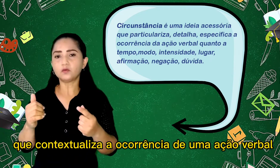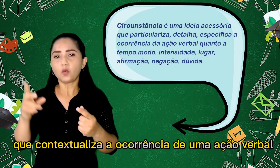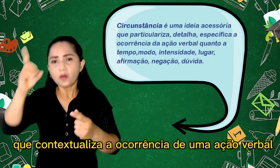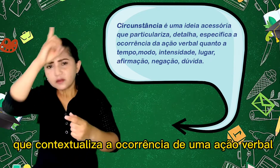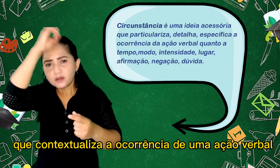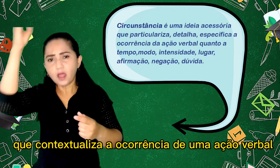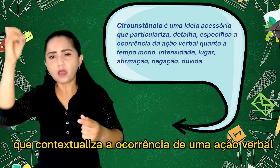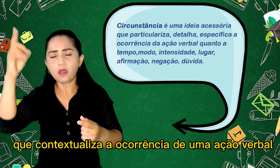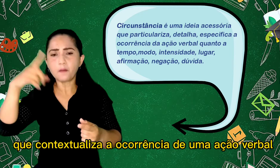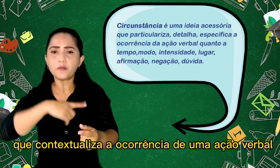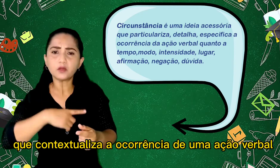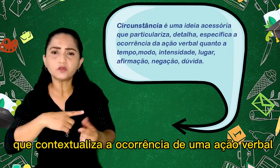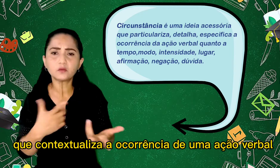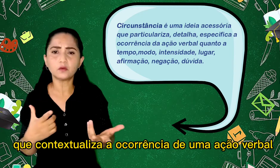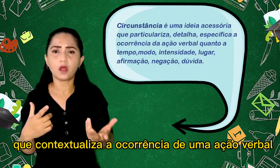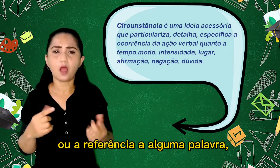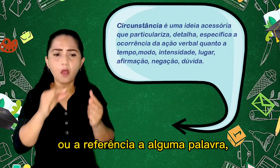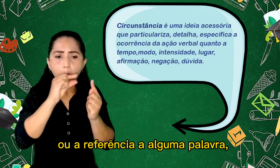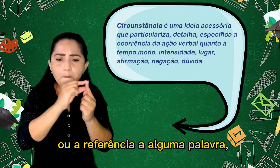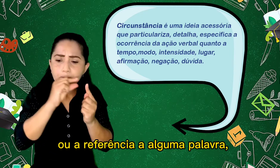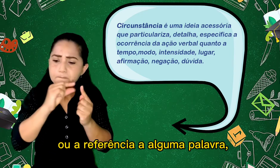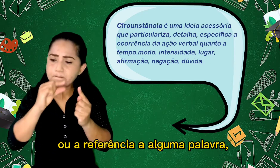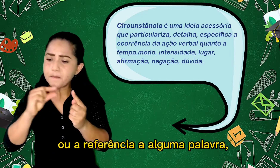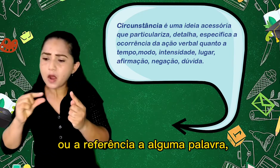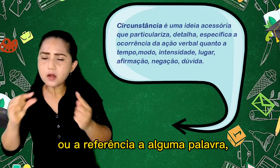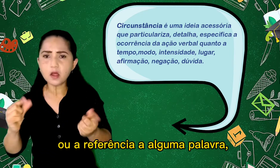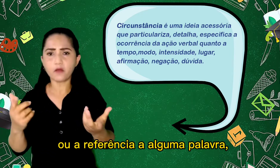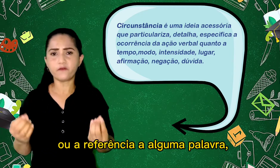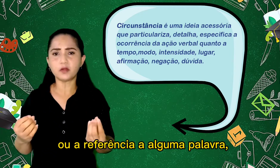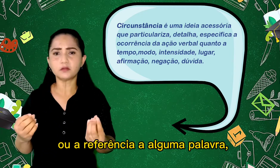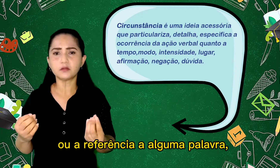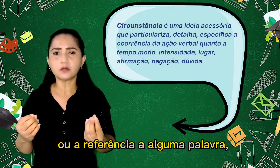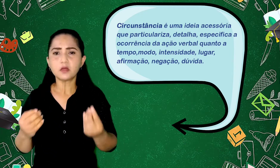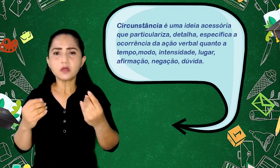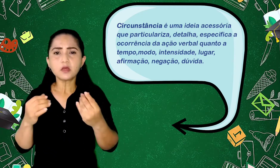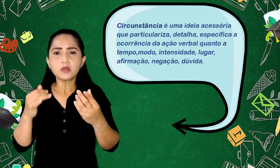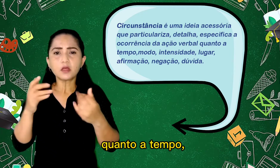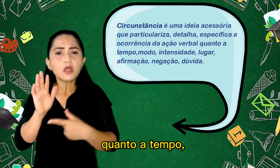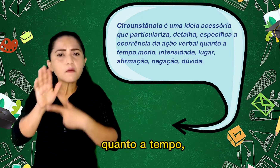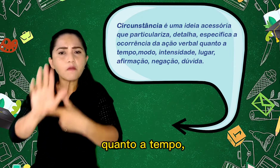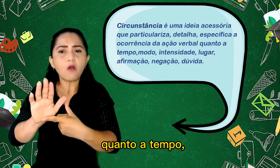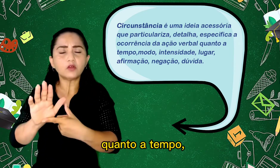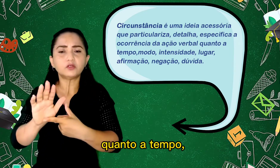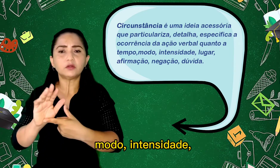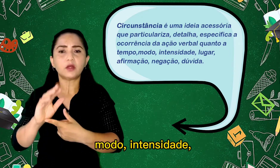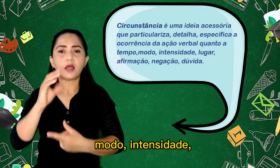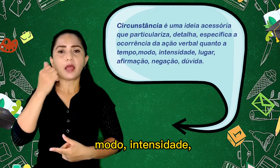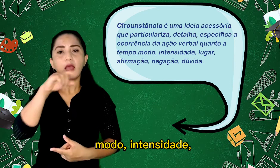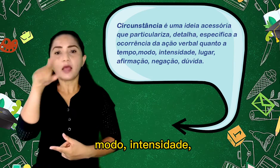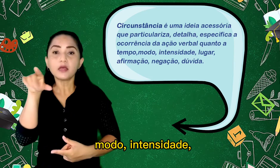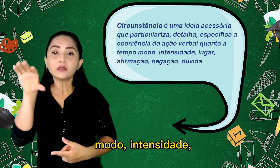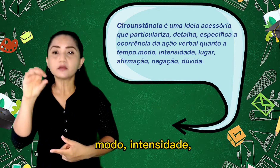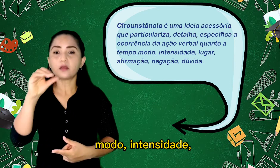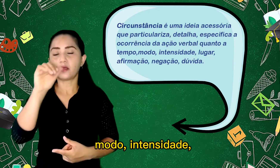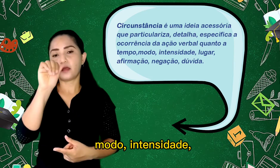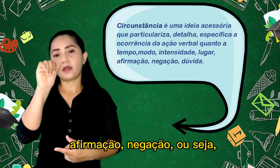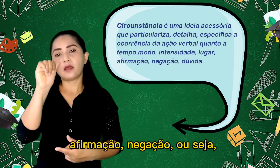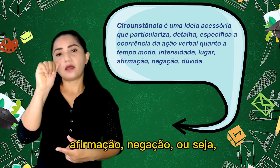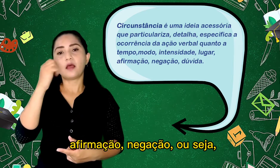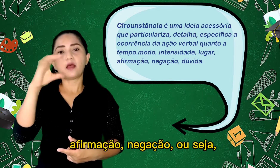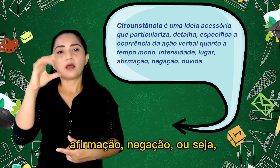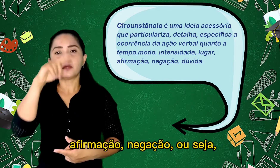a ocorrência de uma ação verbal ou a referência a alguma palavra quanto a tempo, modo,